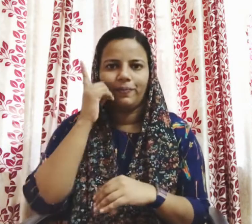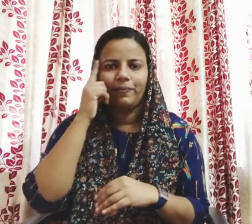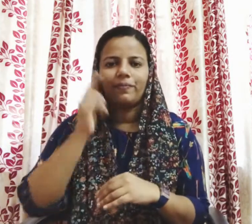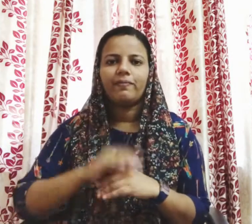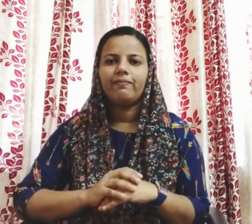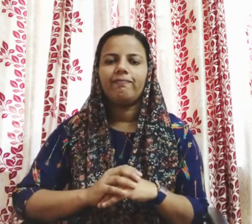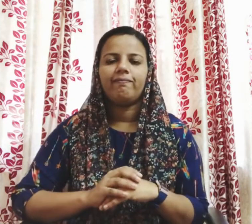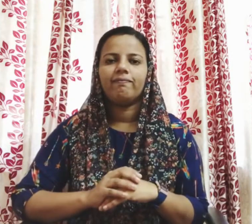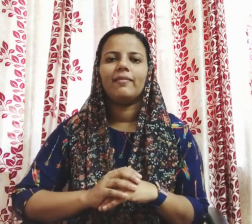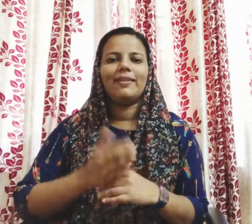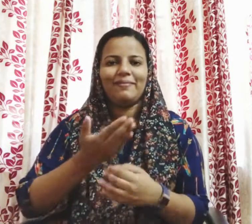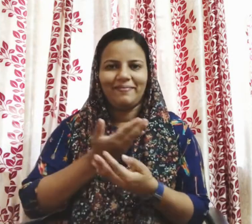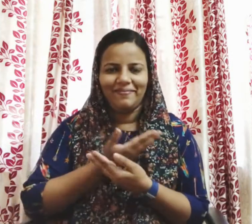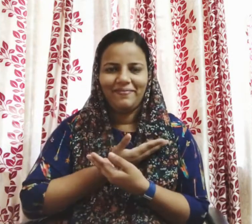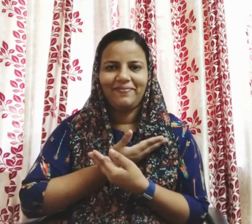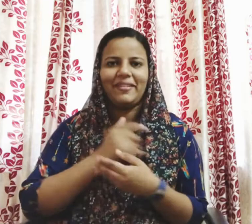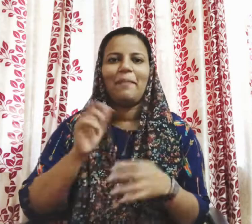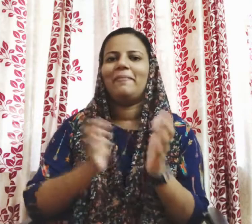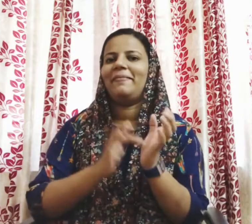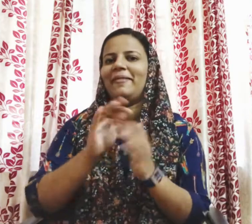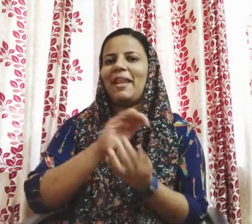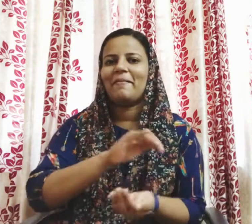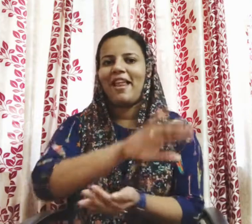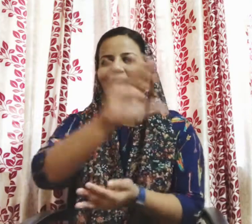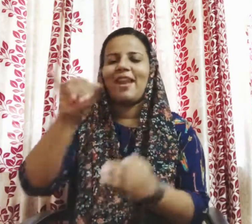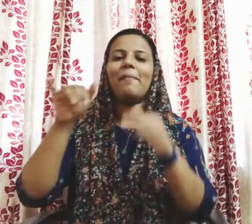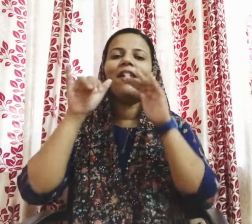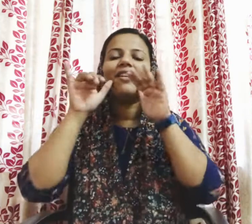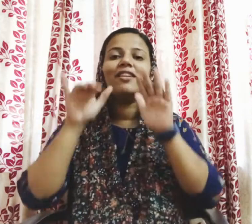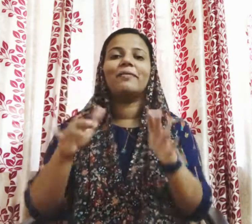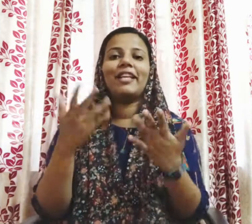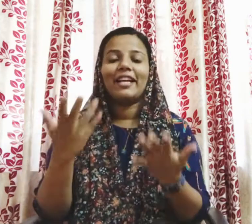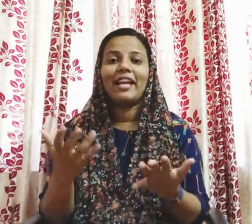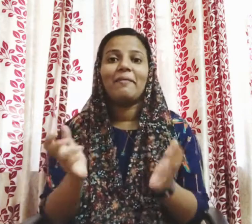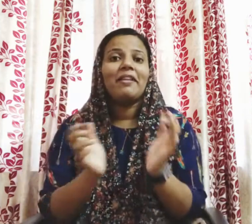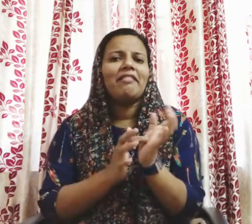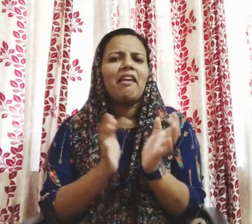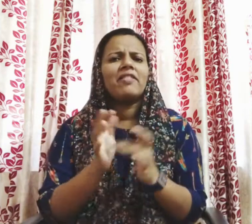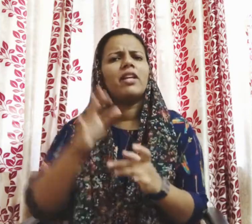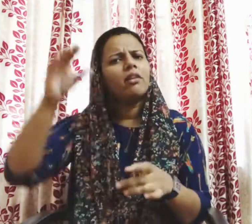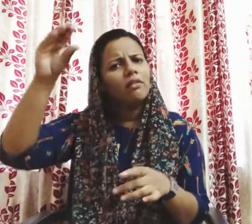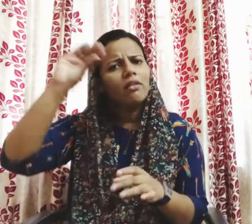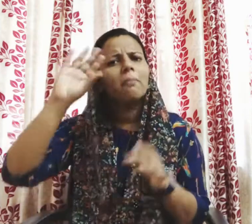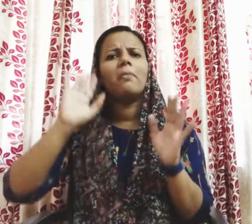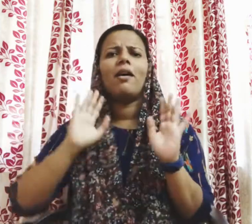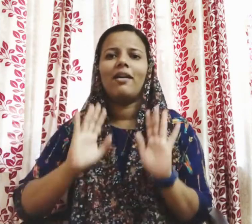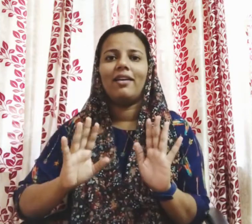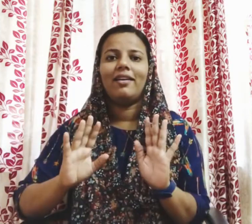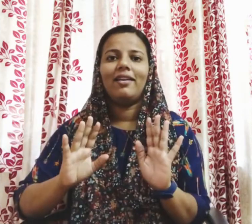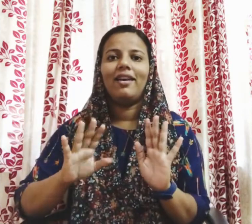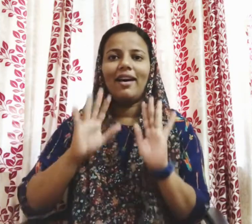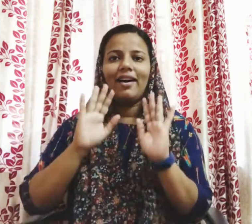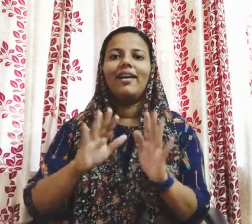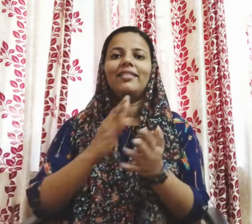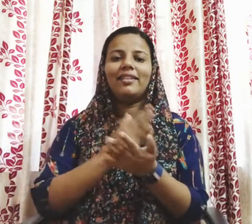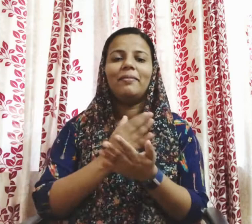അതുകൊണ്ട് പ്രിയപ്പെട്ടവരെ, ദൈവത്തിൻ്റെ മക്കൾ അനുഗ്രഹിക്കപ്പെടുന്നത് ദൈവത്തിൻ്റെ കൃപയാലാണ്. അതാ